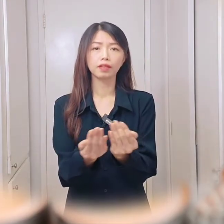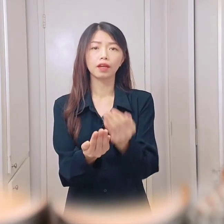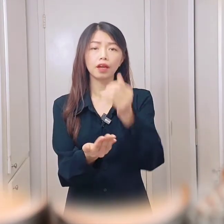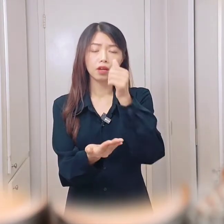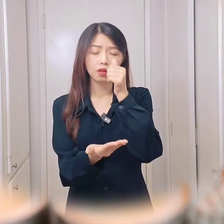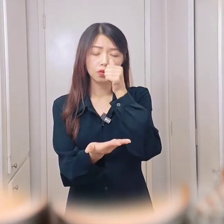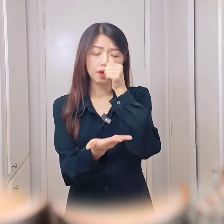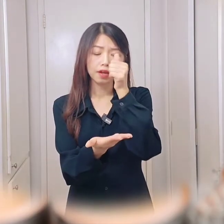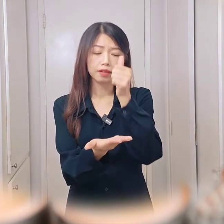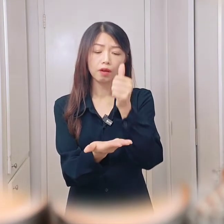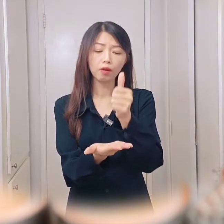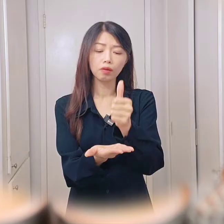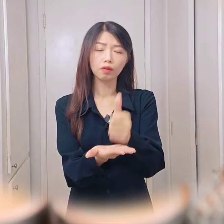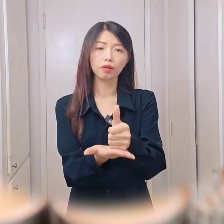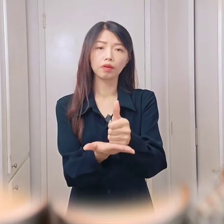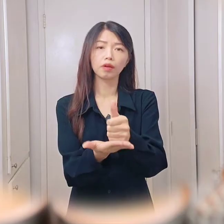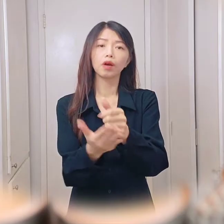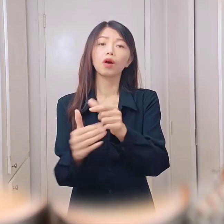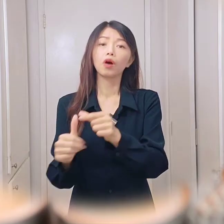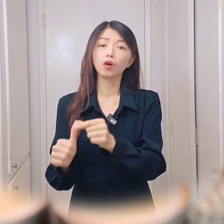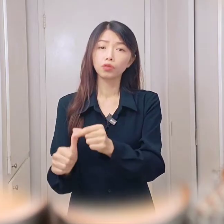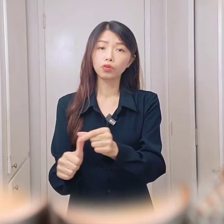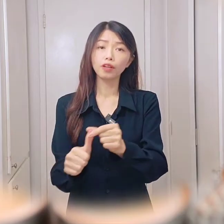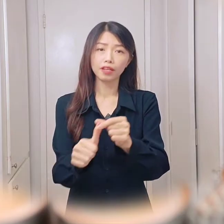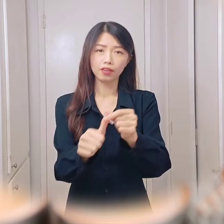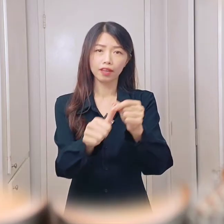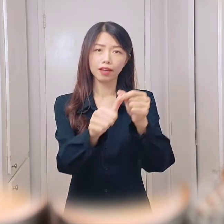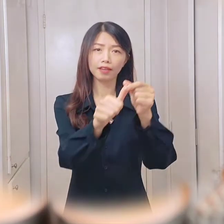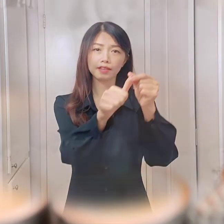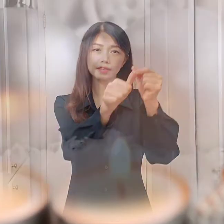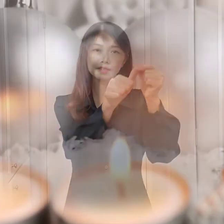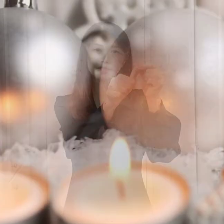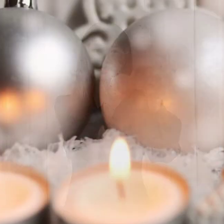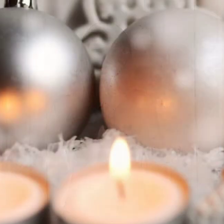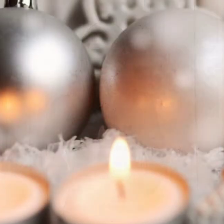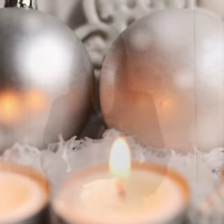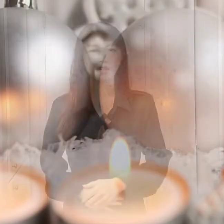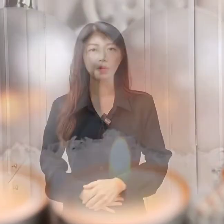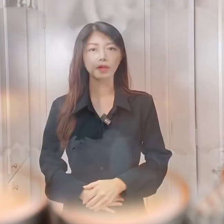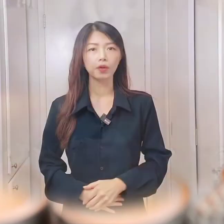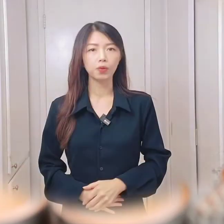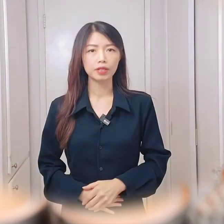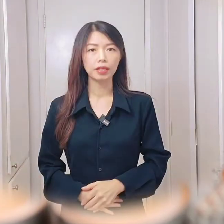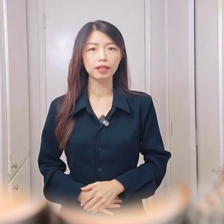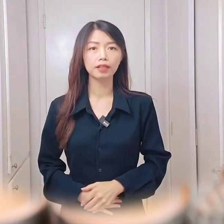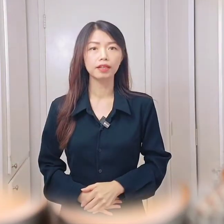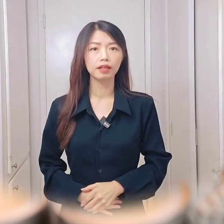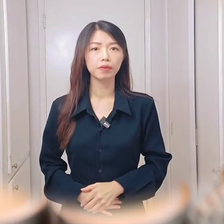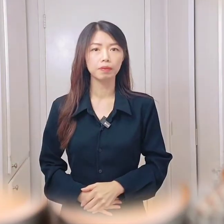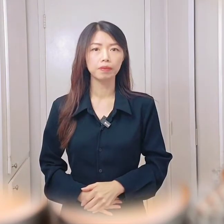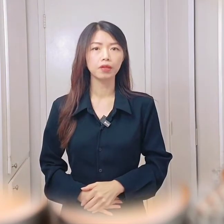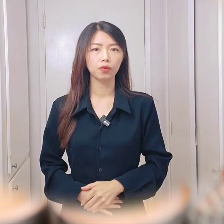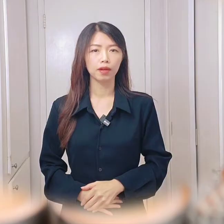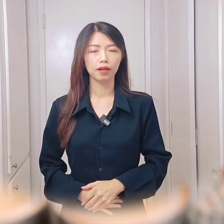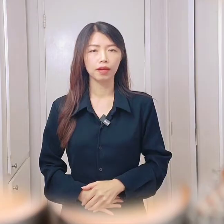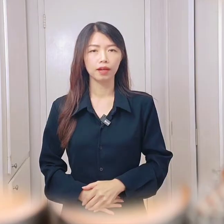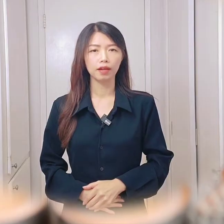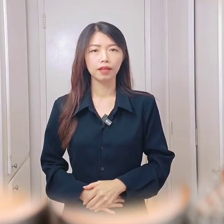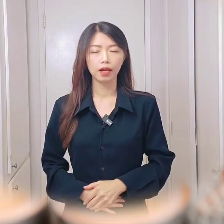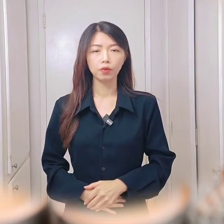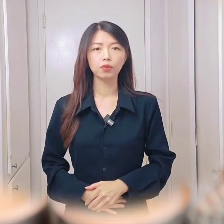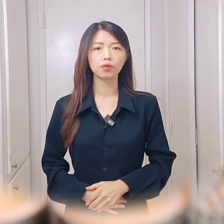모든 죄에서 구원하셨네. 약속대로 오신 그 이름